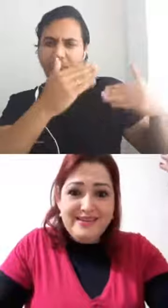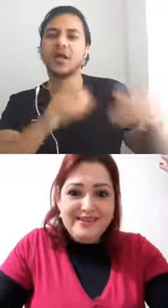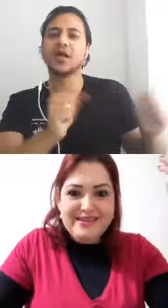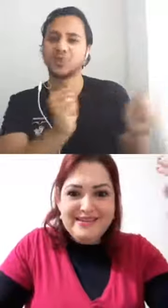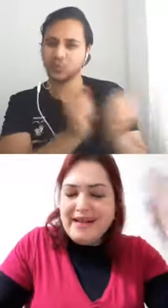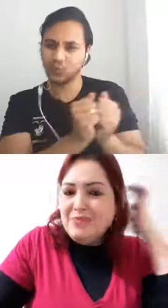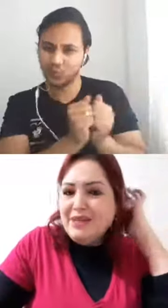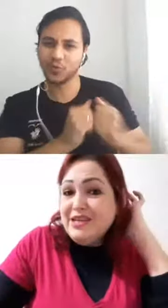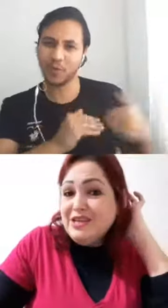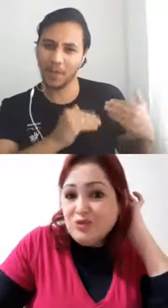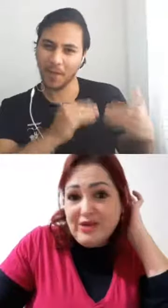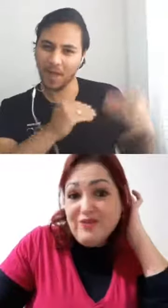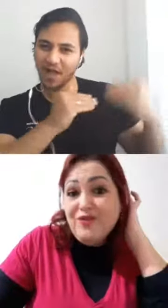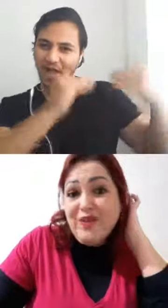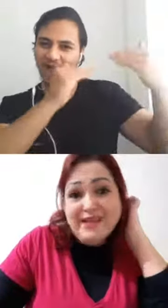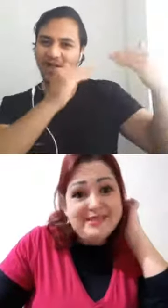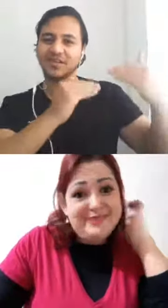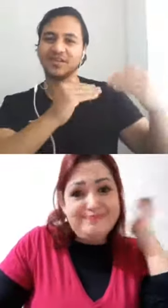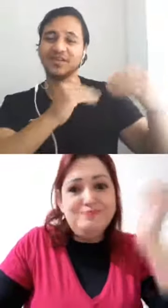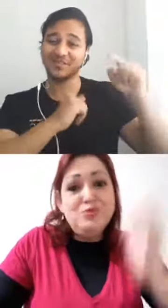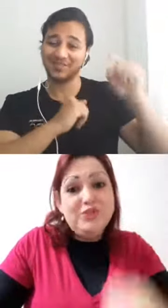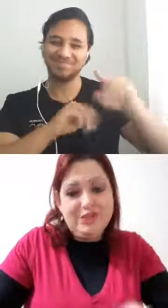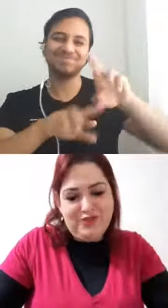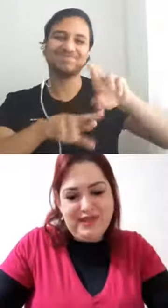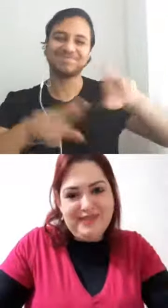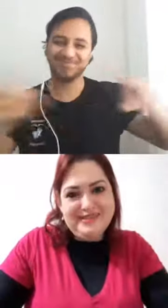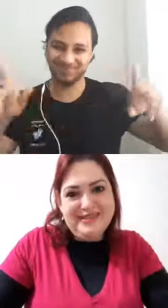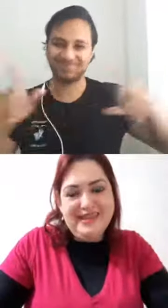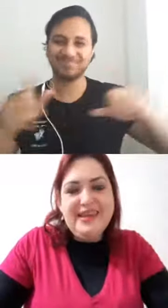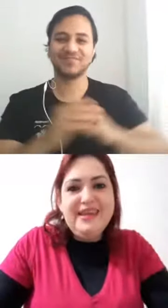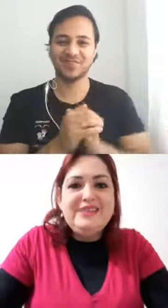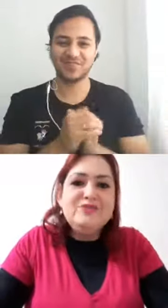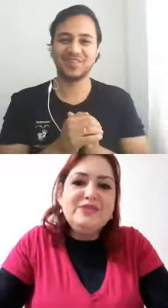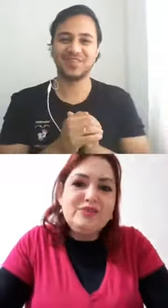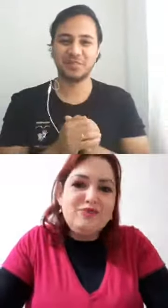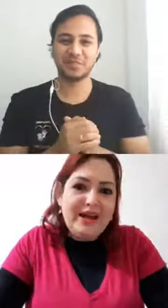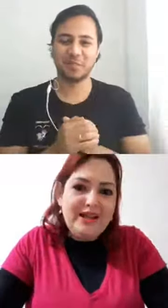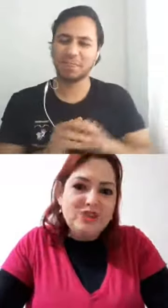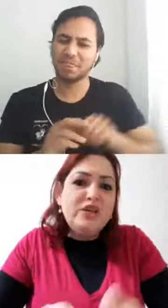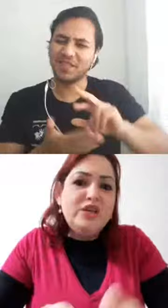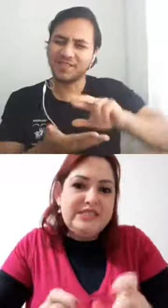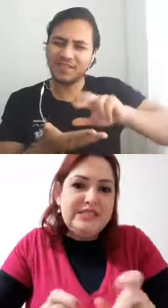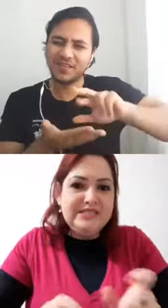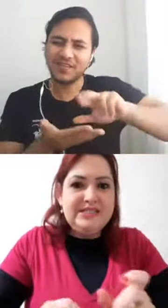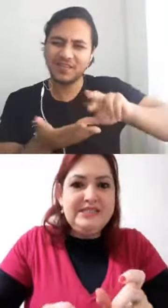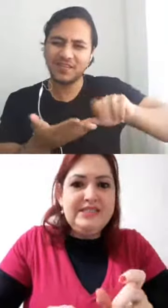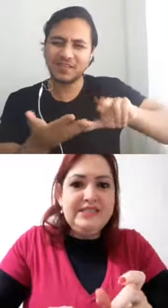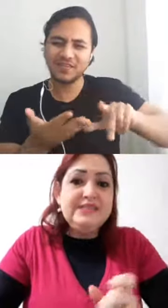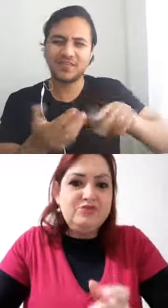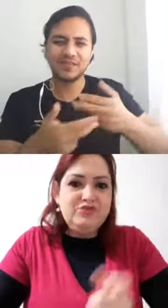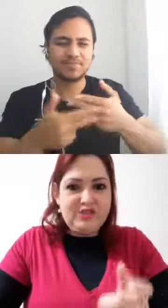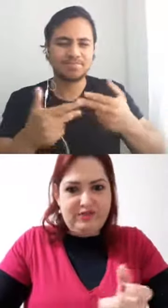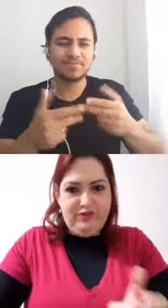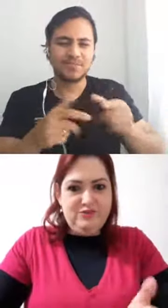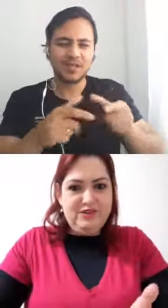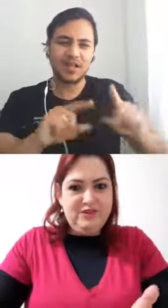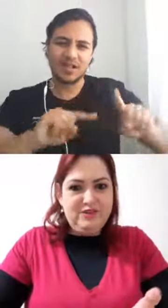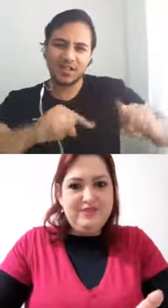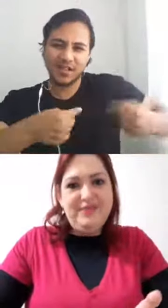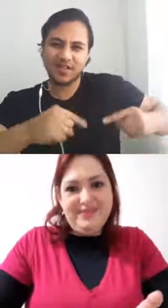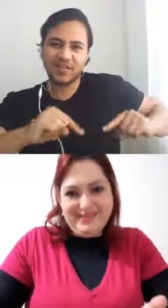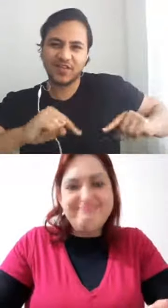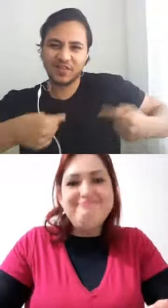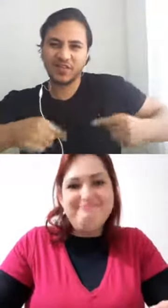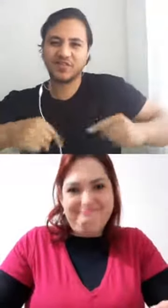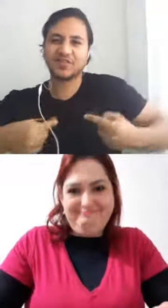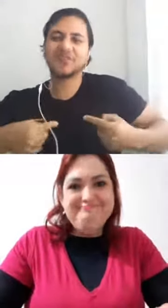também, sabe? E isso aí faz muita diferença. Então, são várias coisinhas, assim, que são desafios na nossa